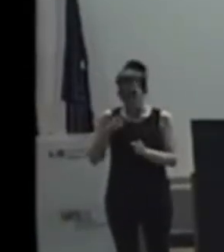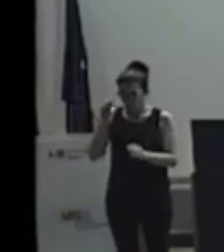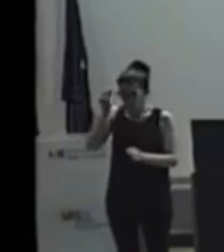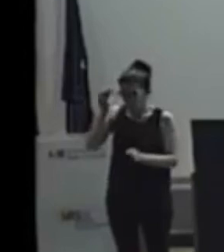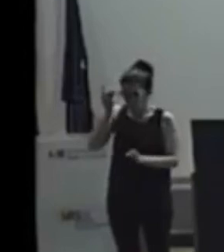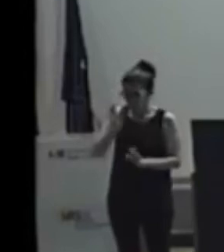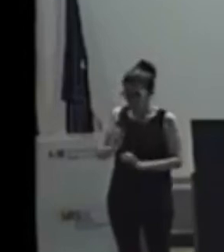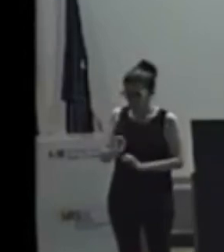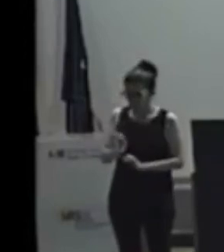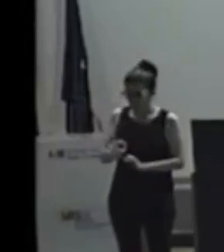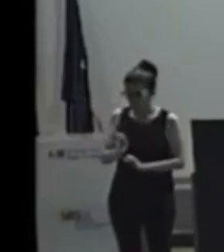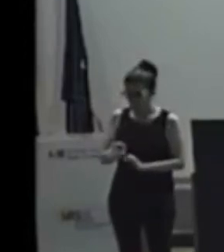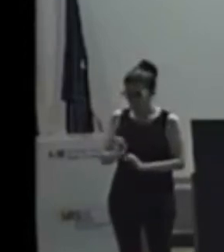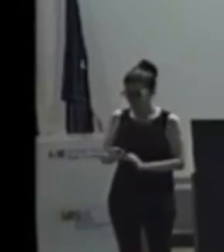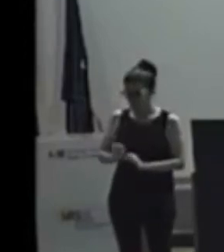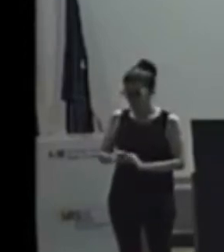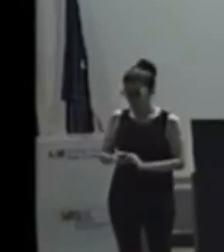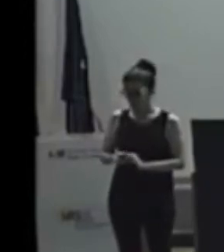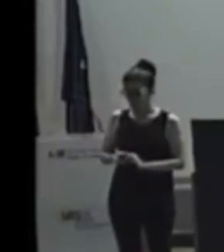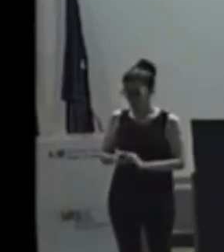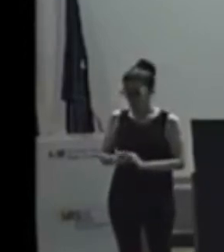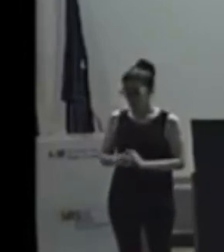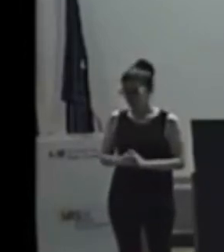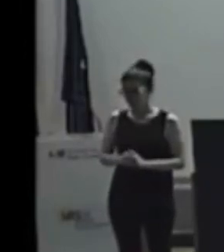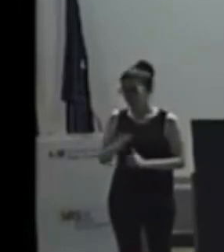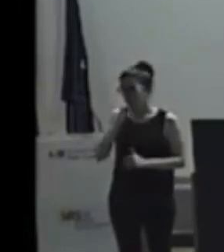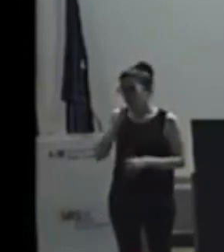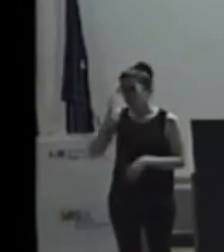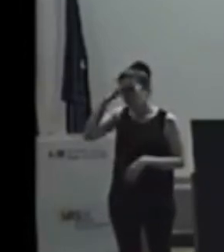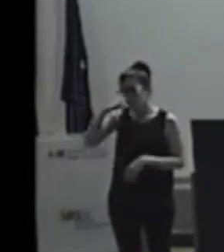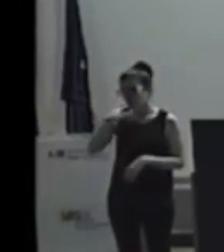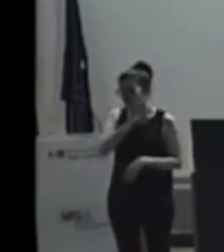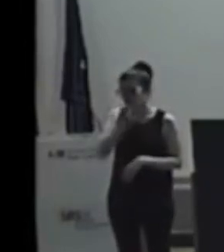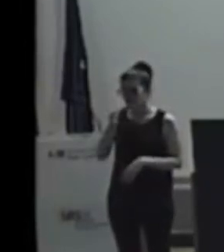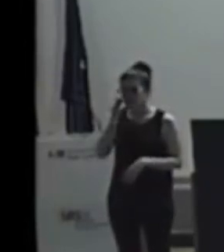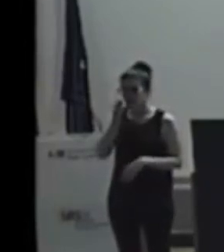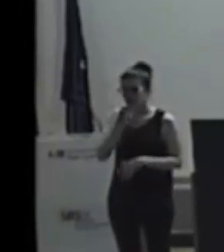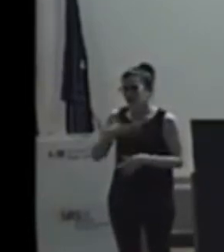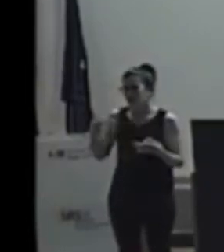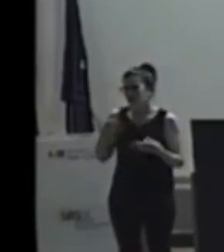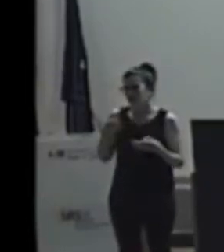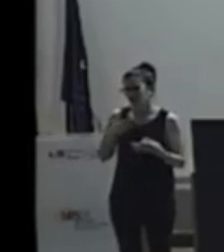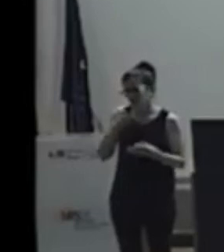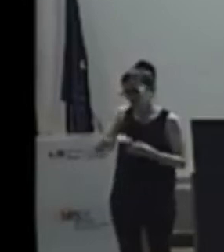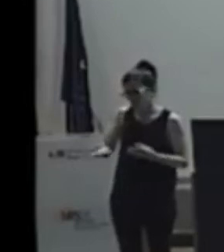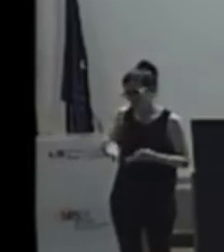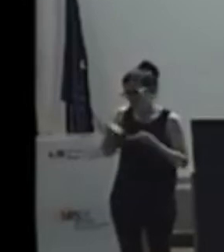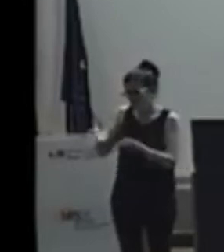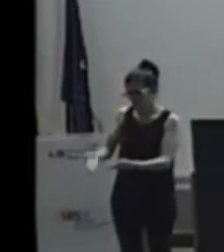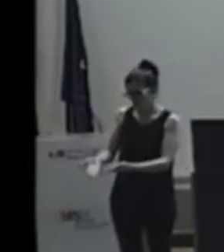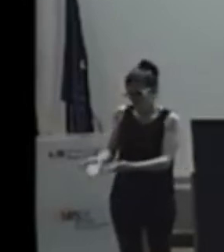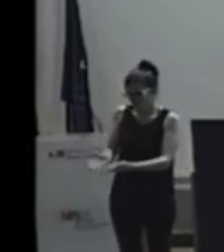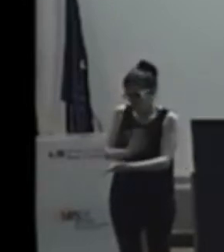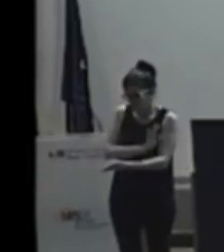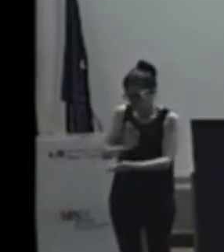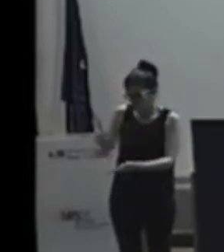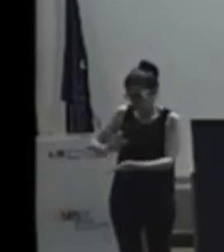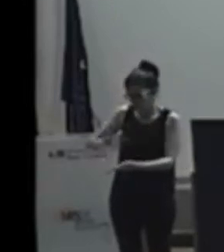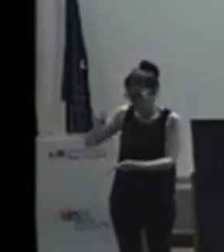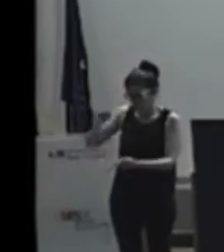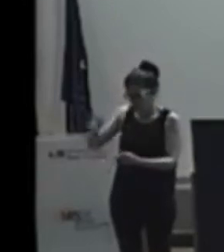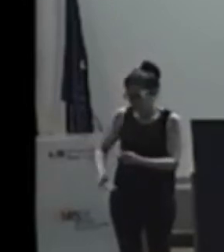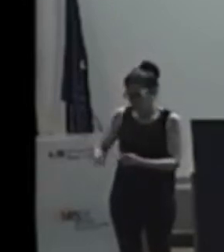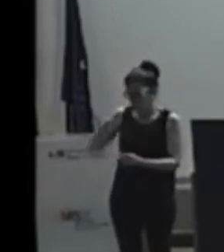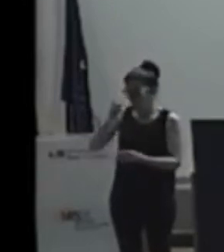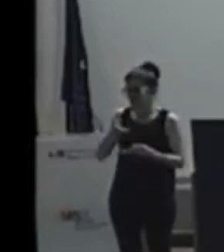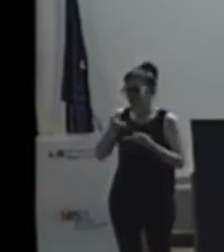verdad, que es que no solo porque los padres en realidad lo que quieren es ayudar a su hijo, su bien mayor, no sé cómo decir, o sea, que por ese lado